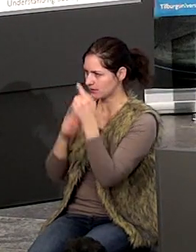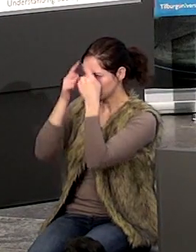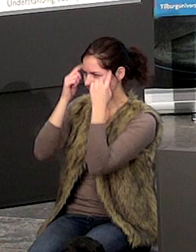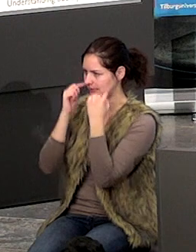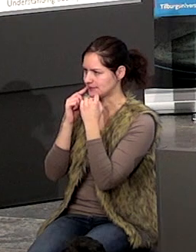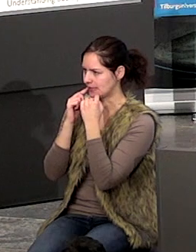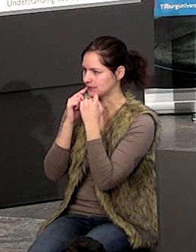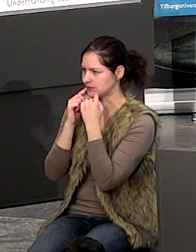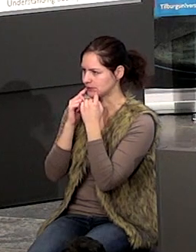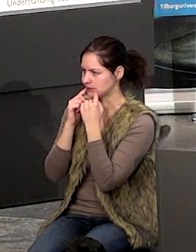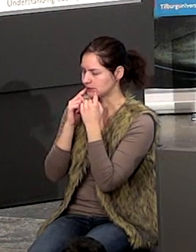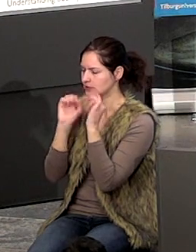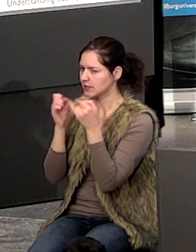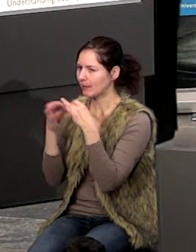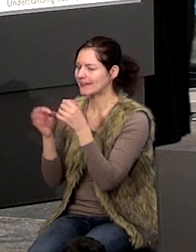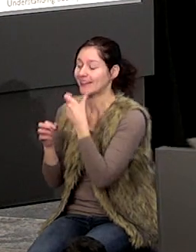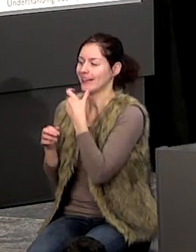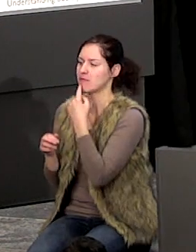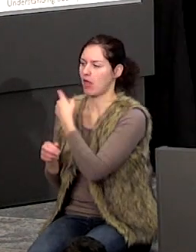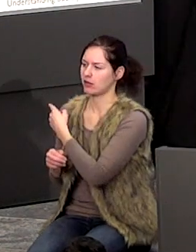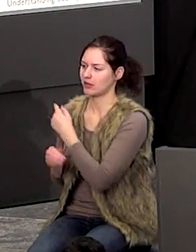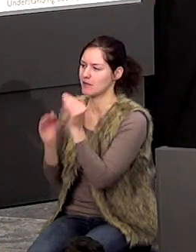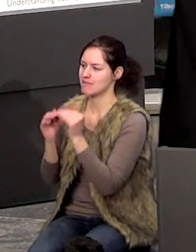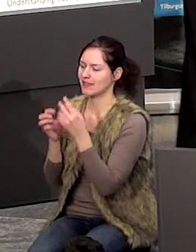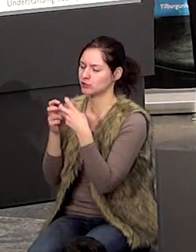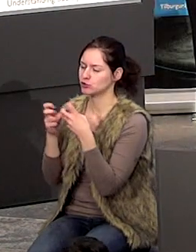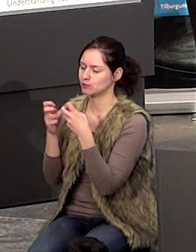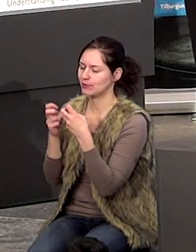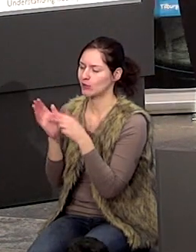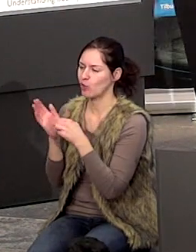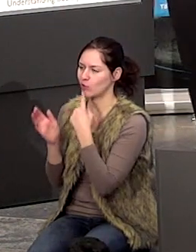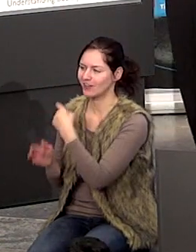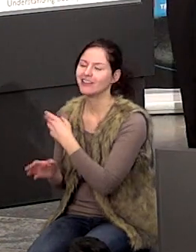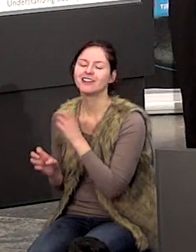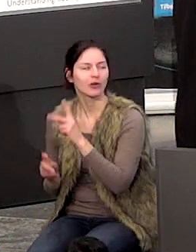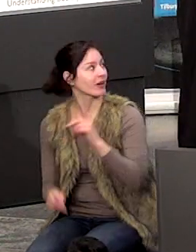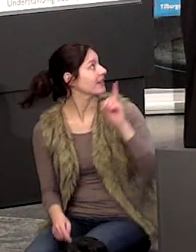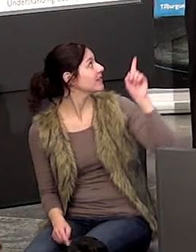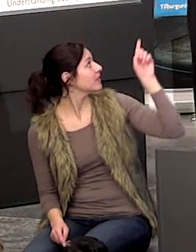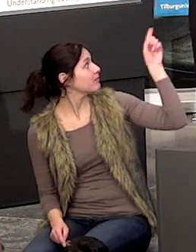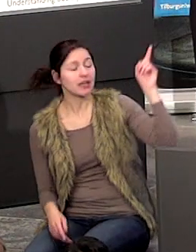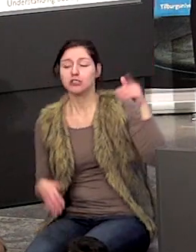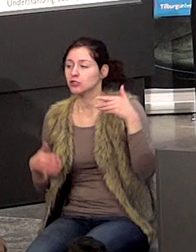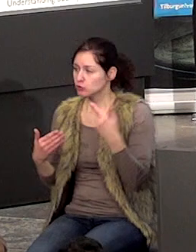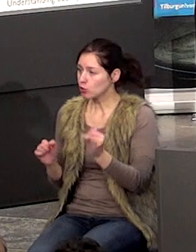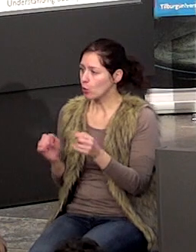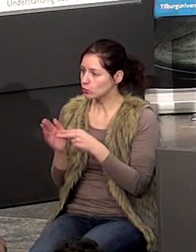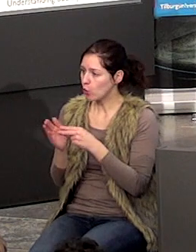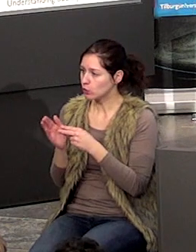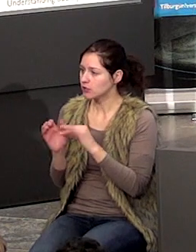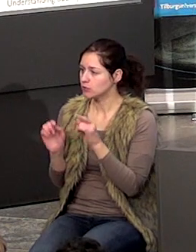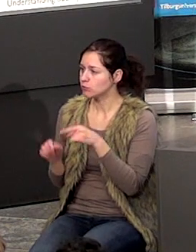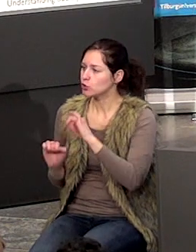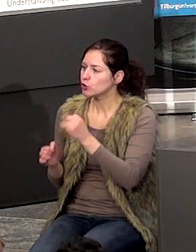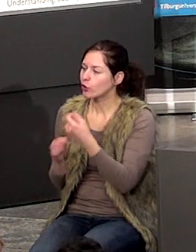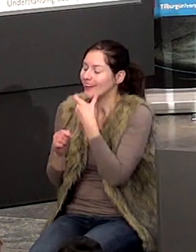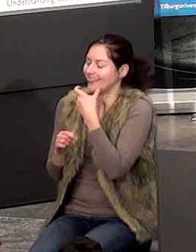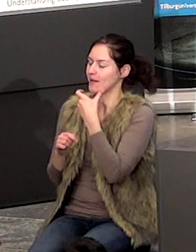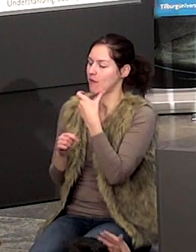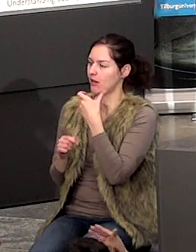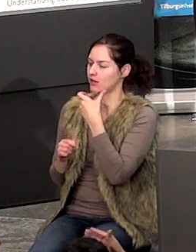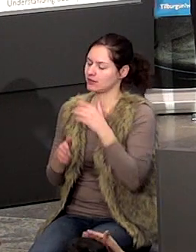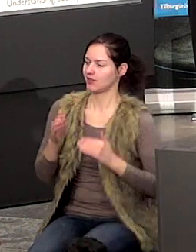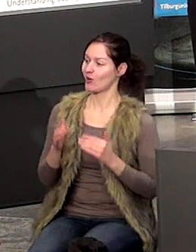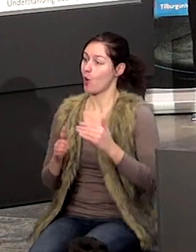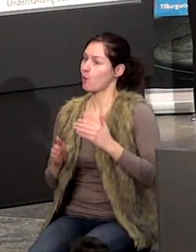kunnen dus langzamerhand, kunnen die robots ook zo bouwen dat ze emoties kunnen uitstralen. Dat ze dus naar je kunnen gaan glimlachen. En om een